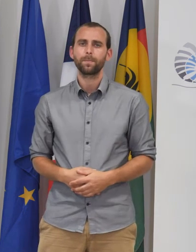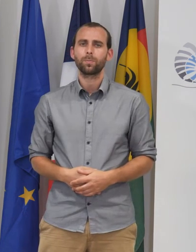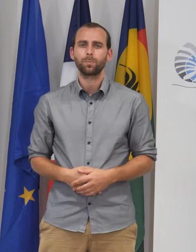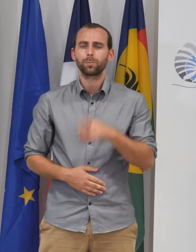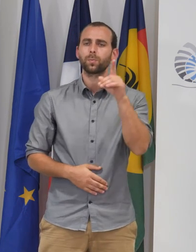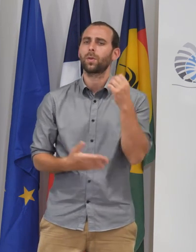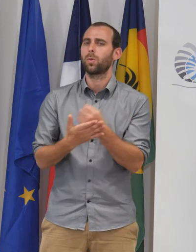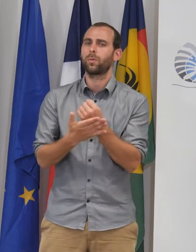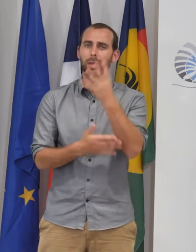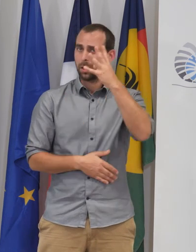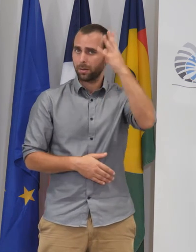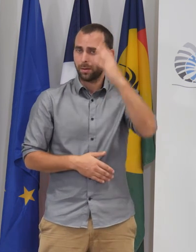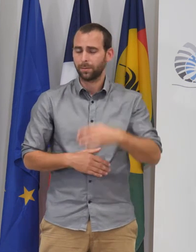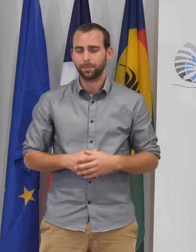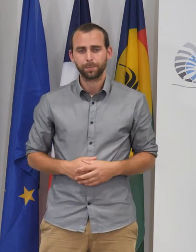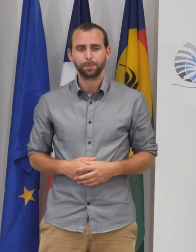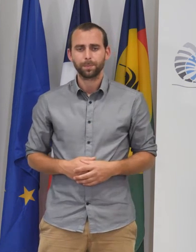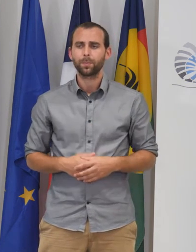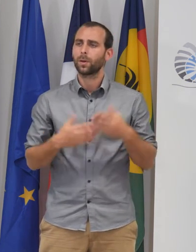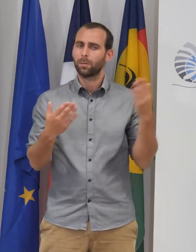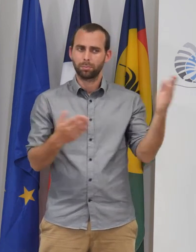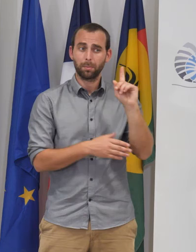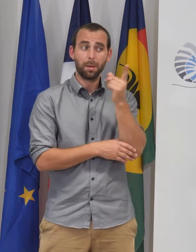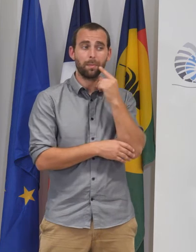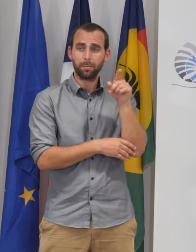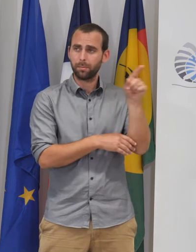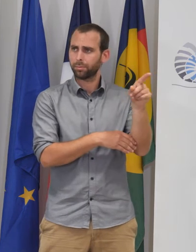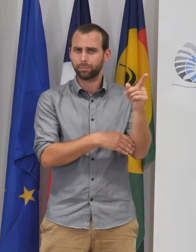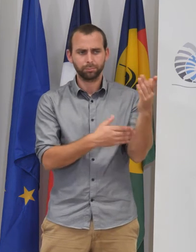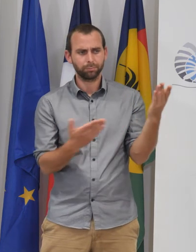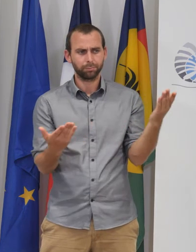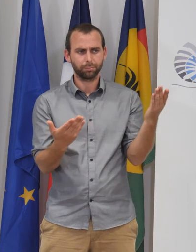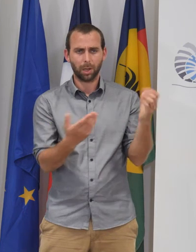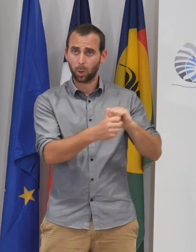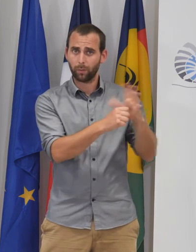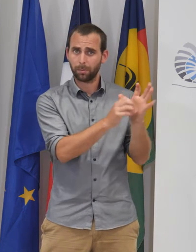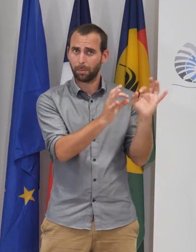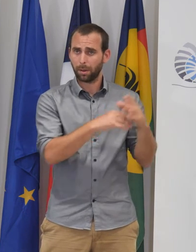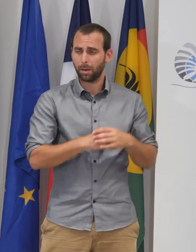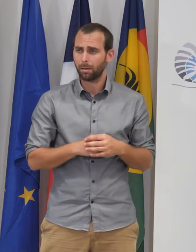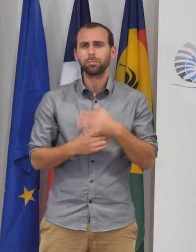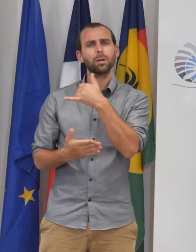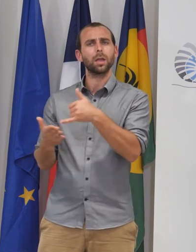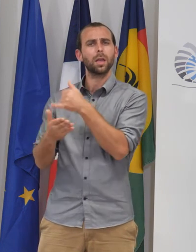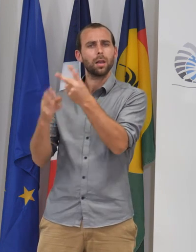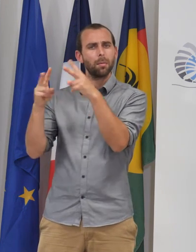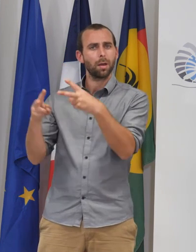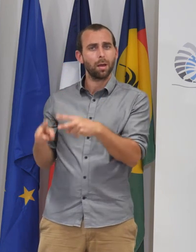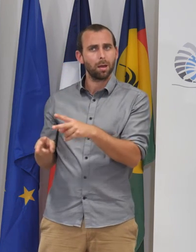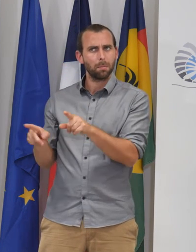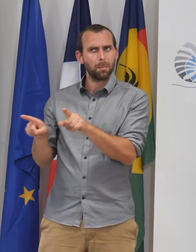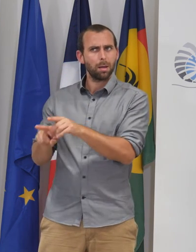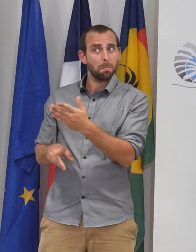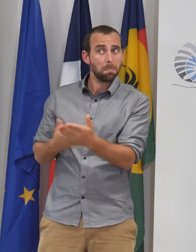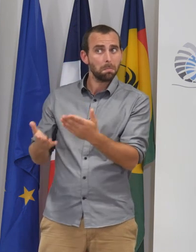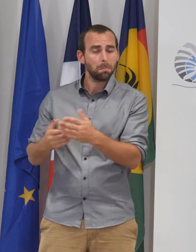Justement, est-ce qu'à l'heure actuelle, donc vous venez de dire que Belep, a priori, il n'y avait pas de cas? On peut penser à l'île des Pins, où on n'a pas de nouvelles. Aujourd'hui, en Calédonie,